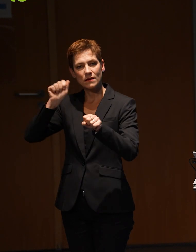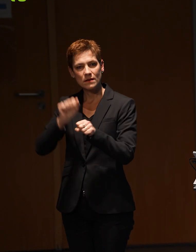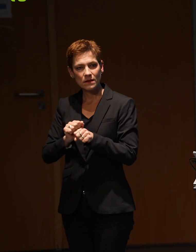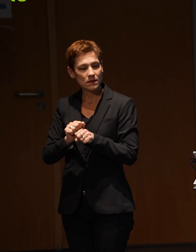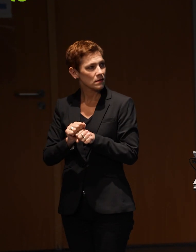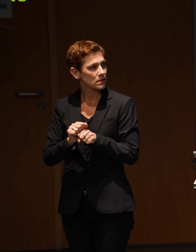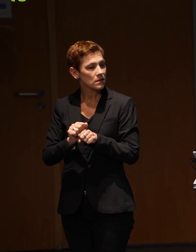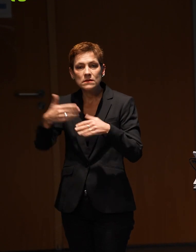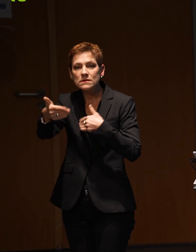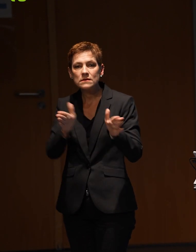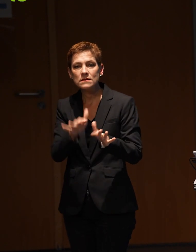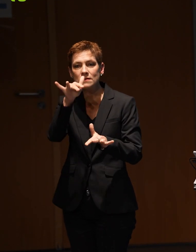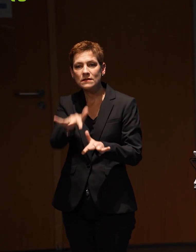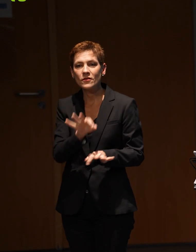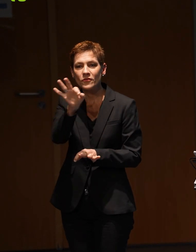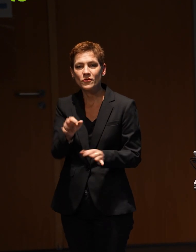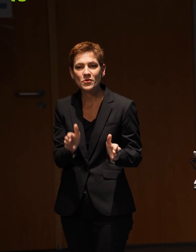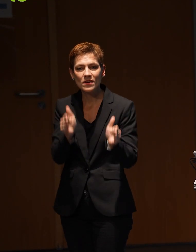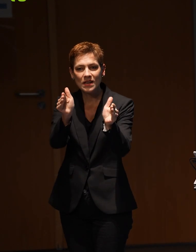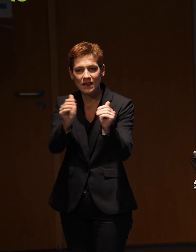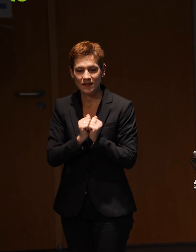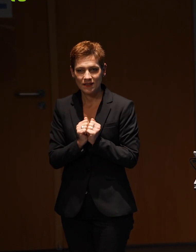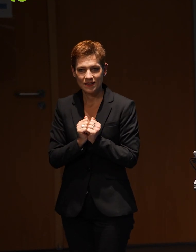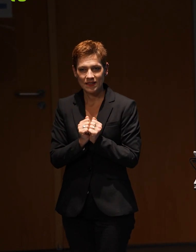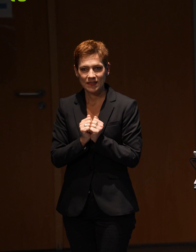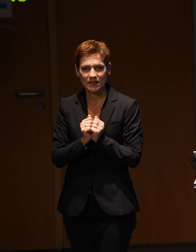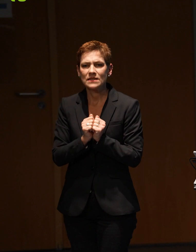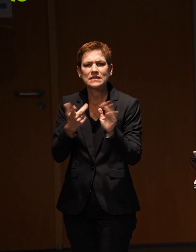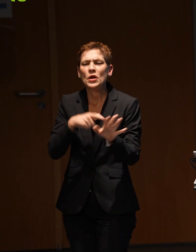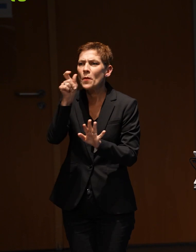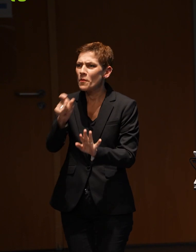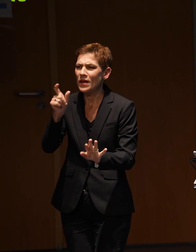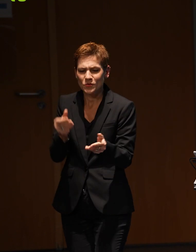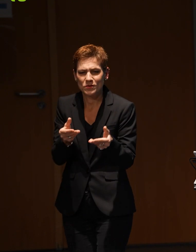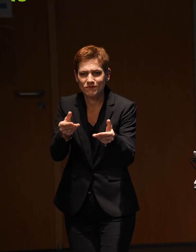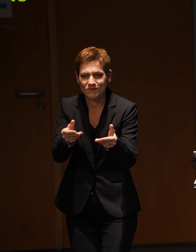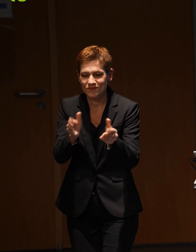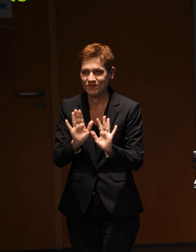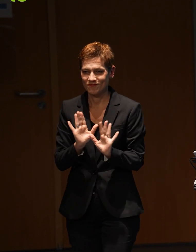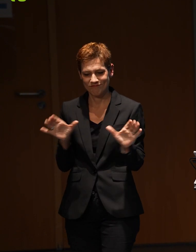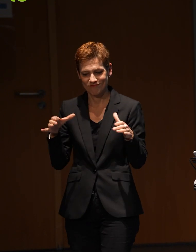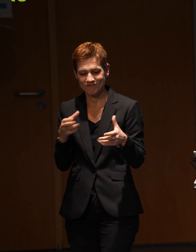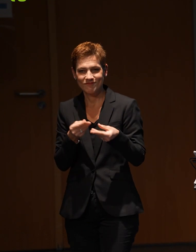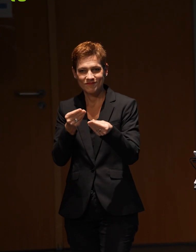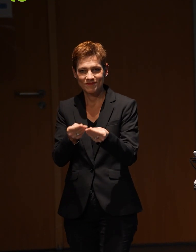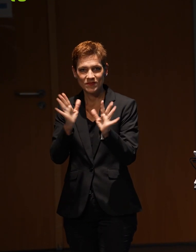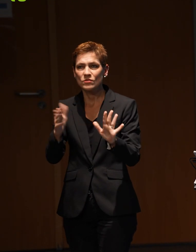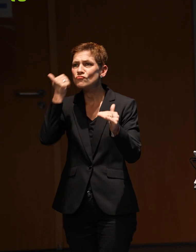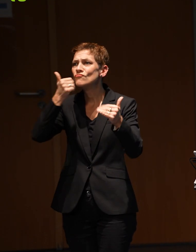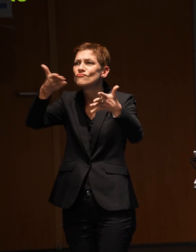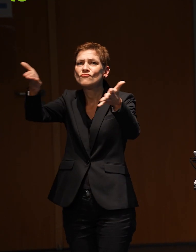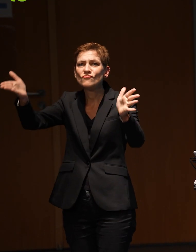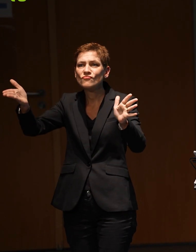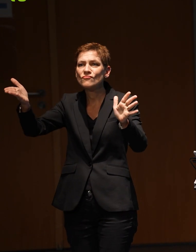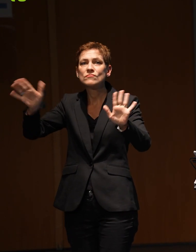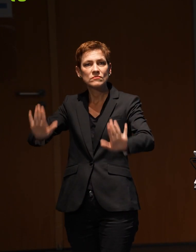kleines Präsent für Armin Müller-Stahl. Das würden wir ihm aber jetzt persönlich im kleinen Kreis überreichen, damit wir Sie